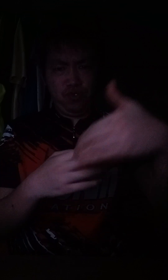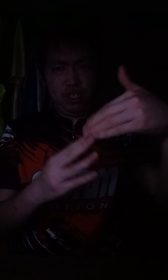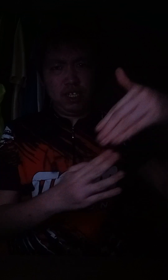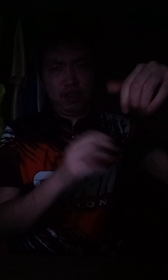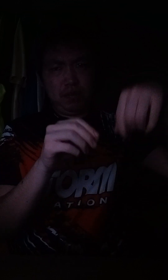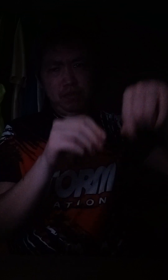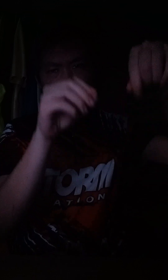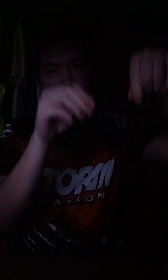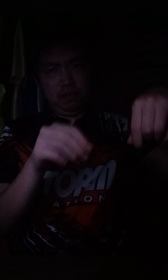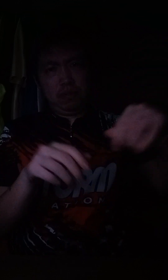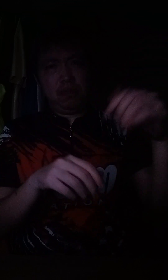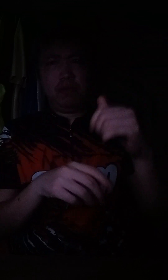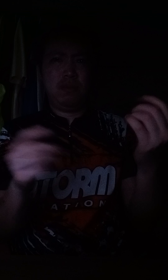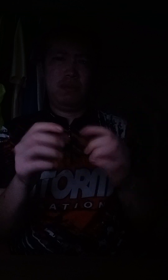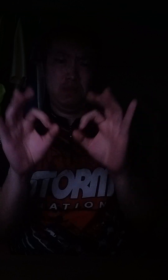매달리면 또 돈은 못 벌으니까.